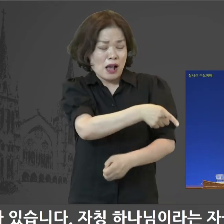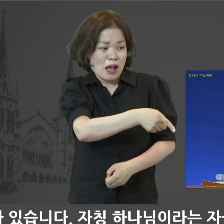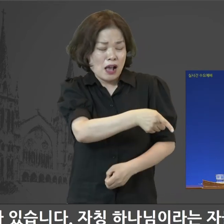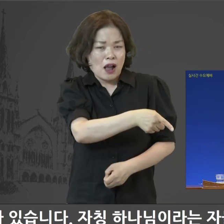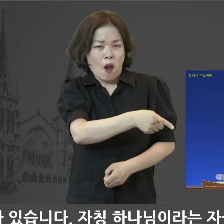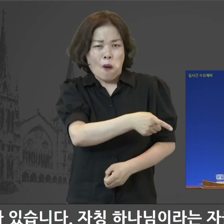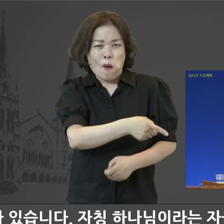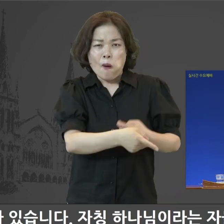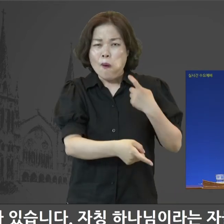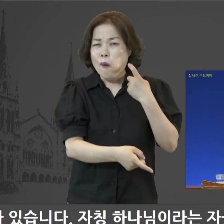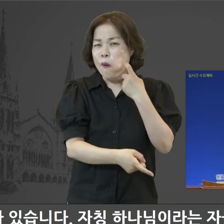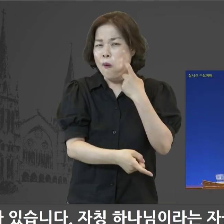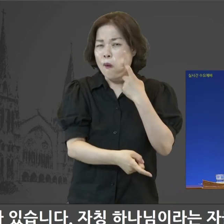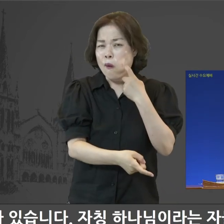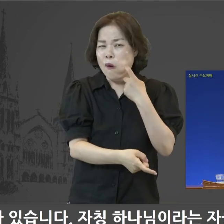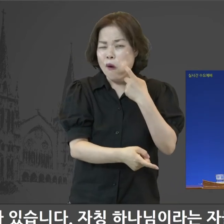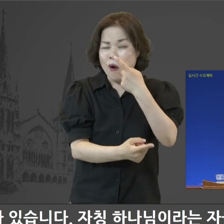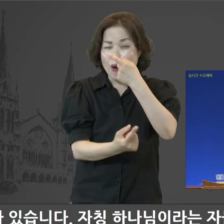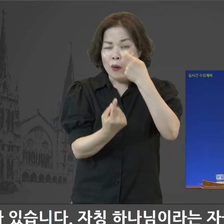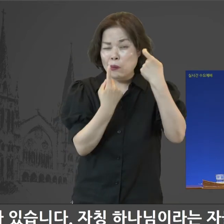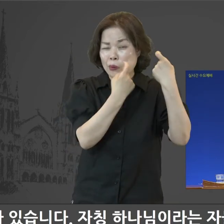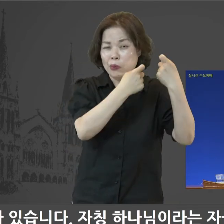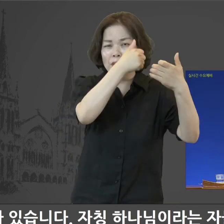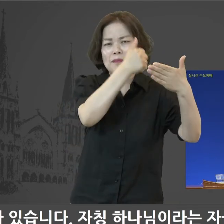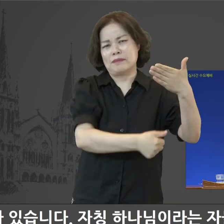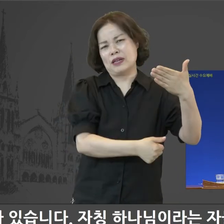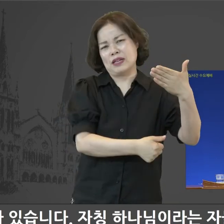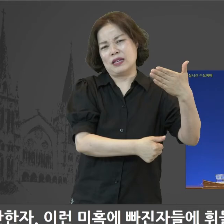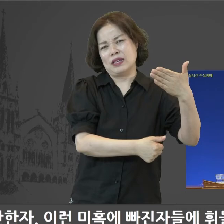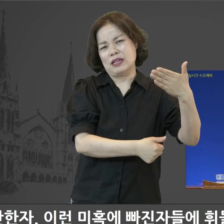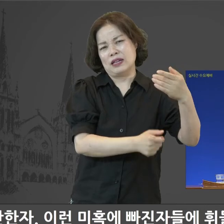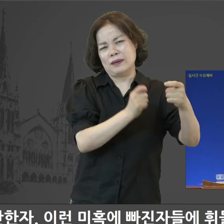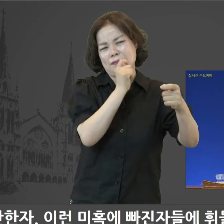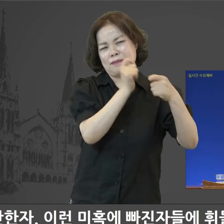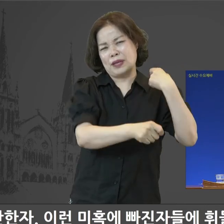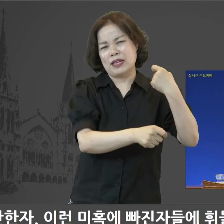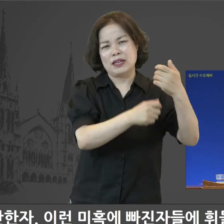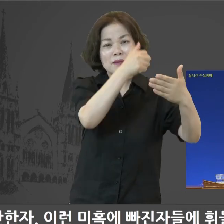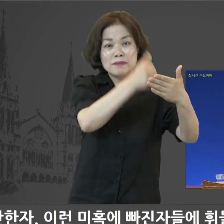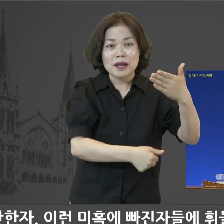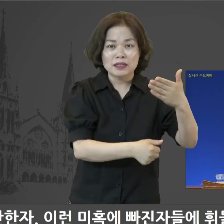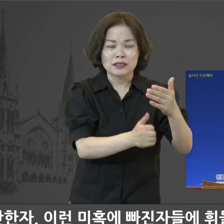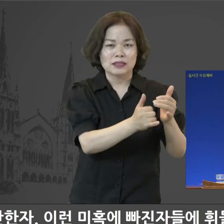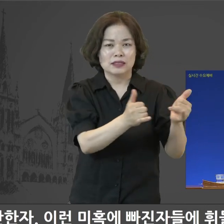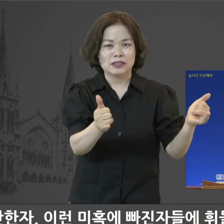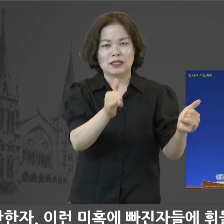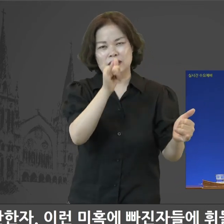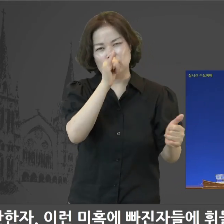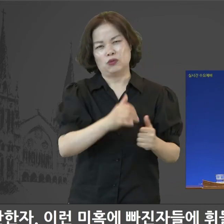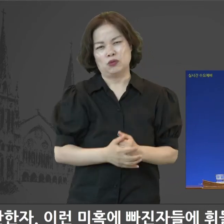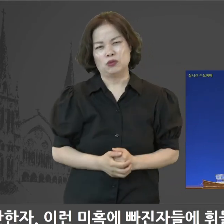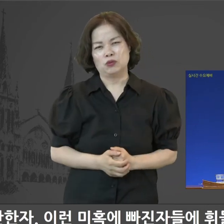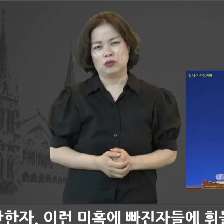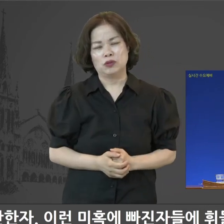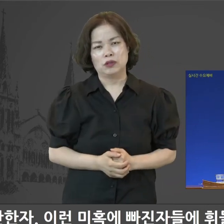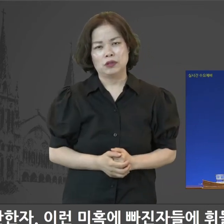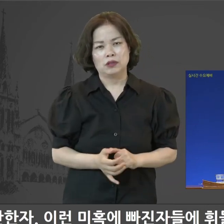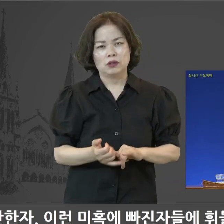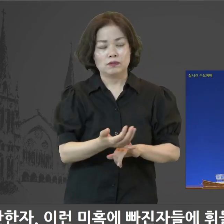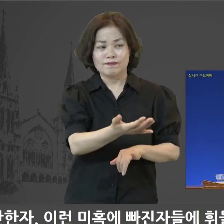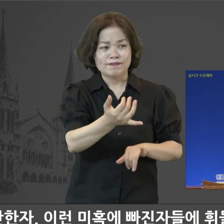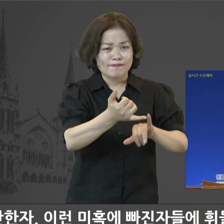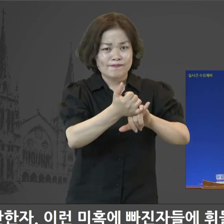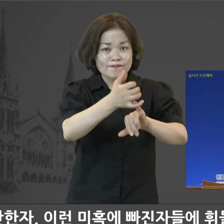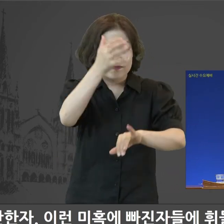그들의 거짓말에 속고 있는 자들이 있다는 것입니다. 여러분, 반드시 기억하십시오.